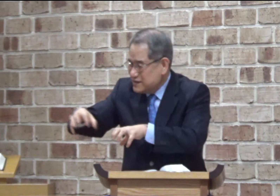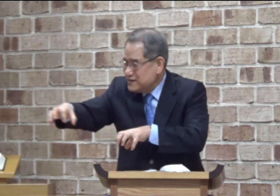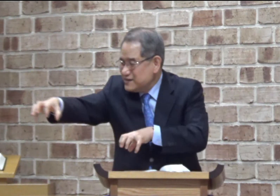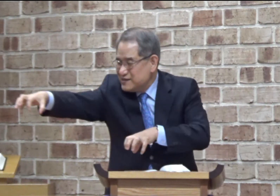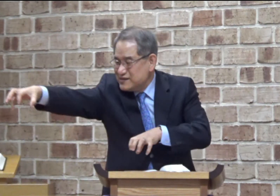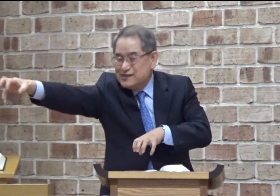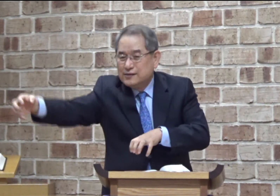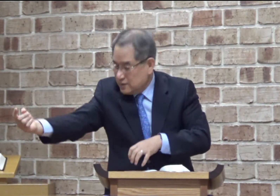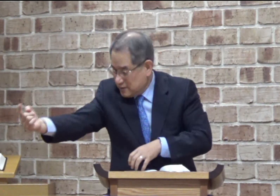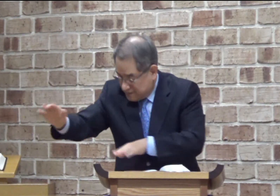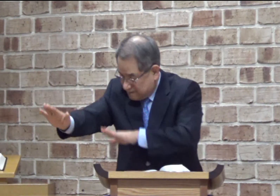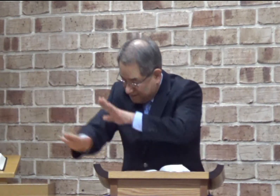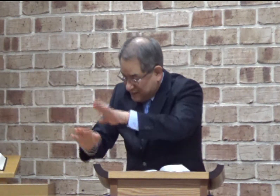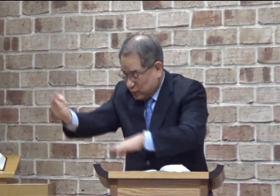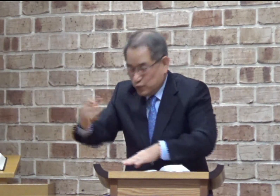감사드리며 많은 사람들에게 기쁨을 주는